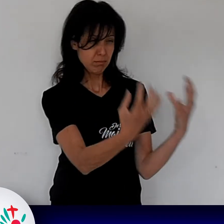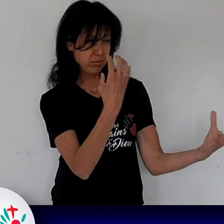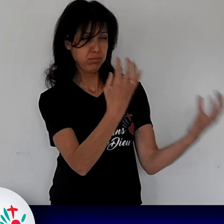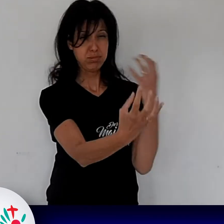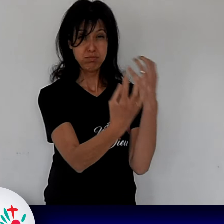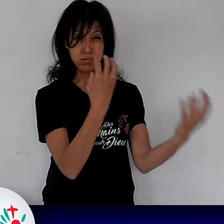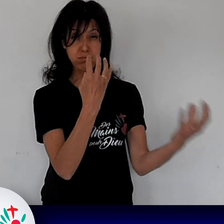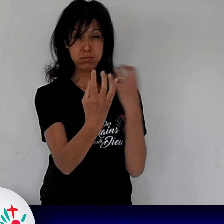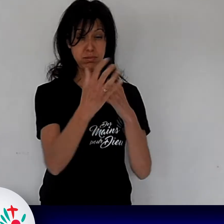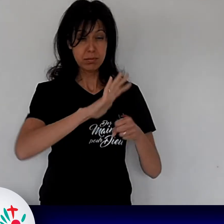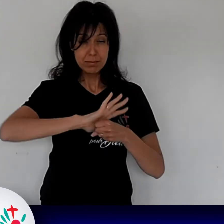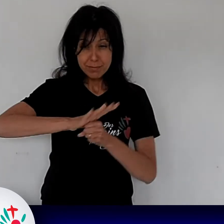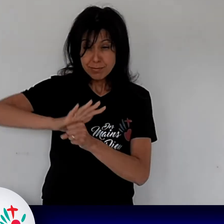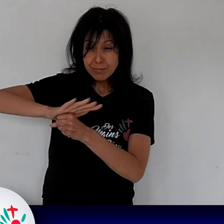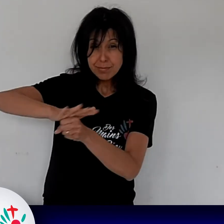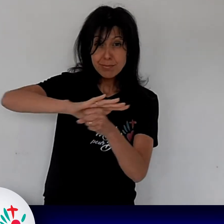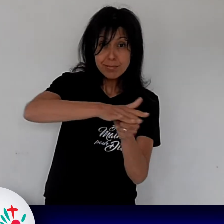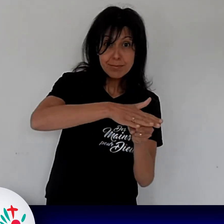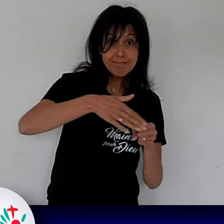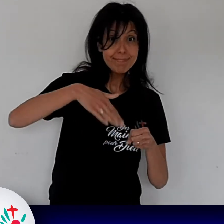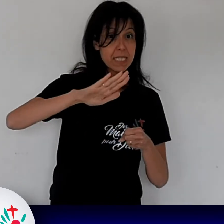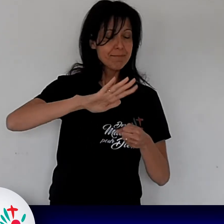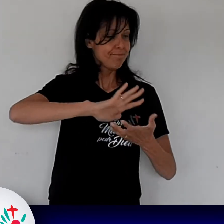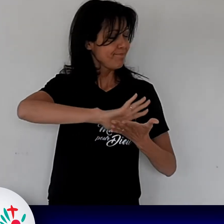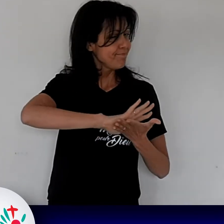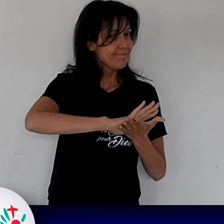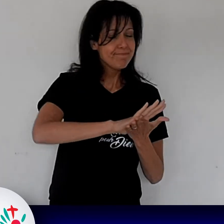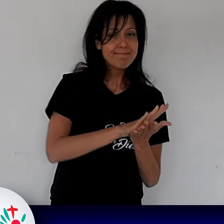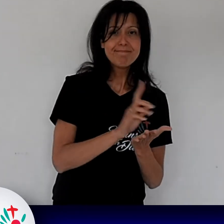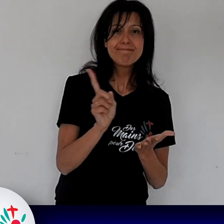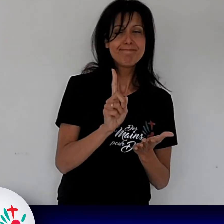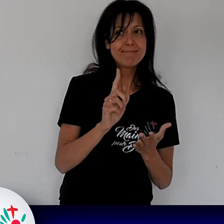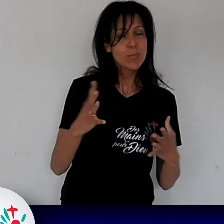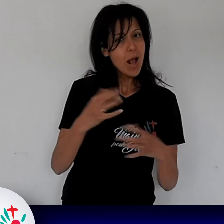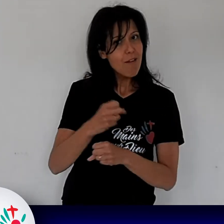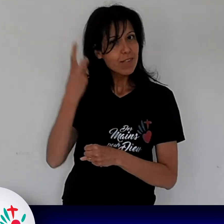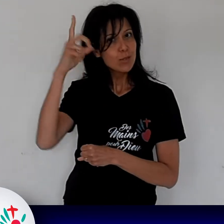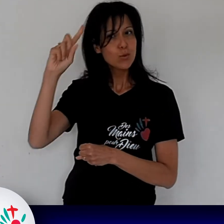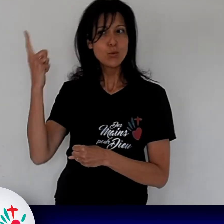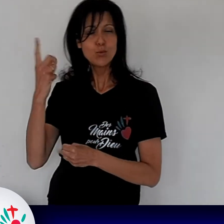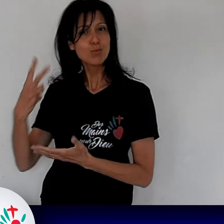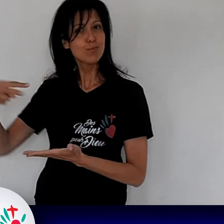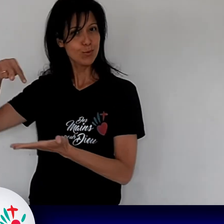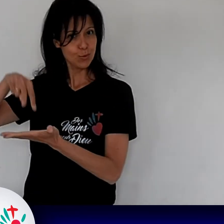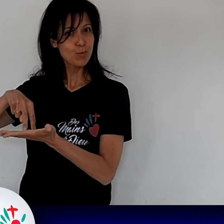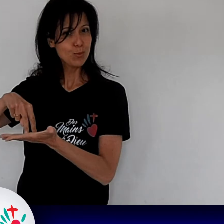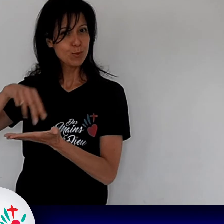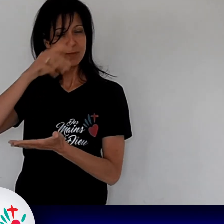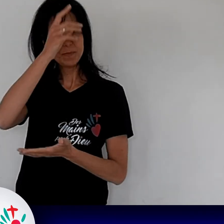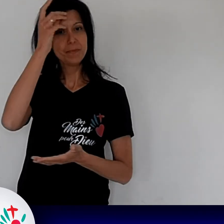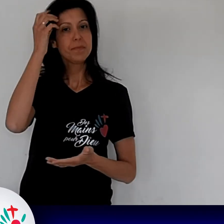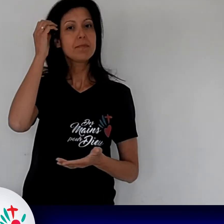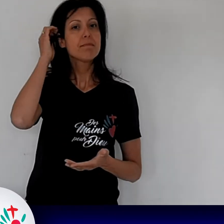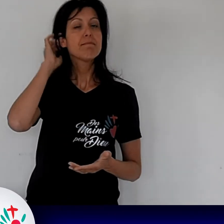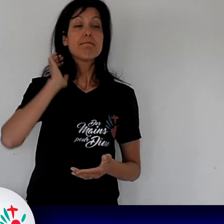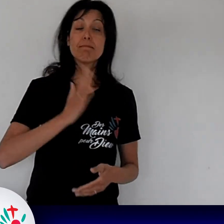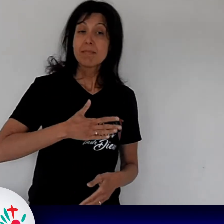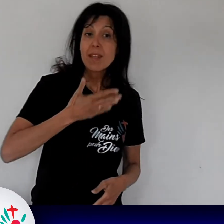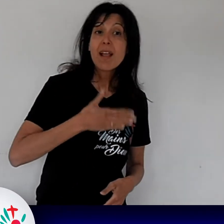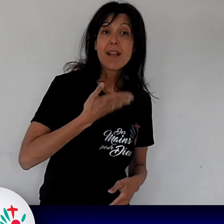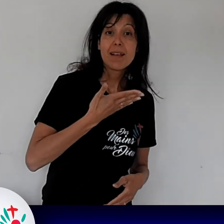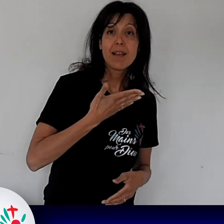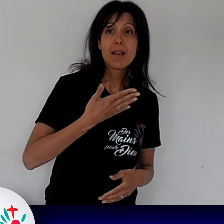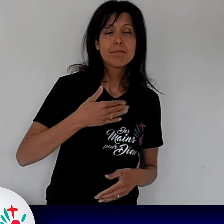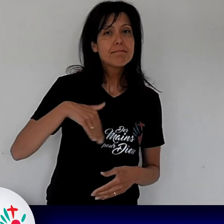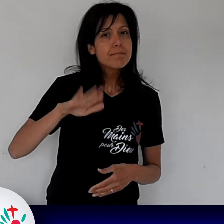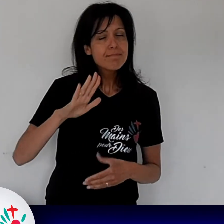mais non réduits à l'extrémité. Dans la détresse, mais non dans le